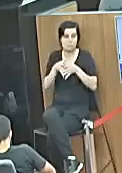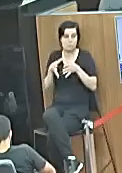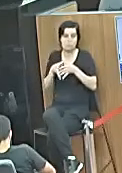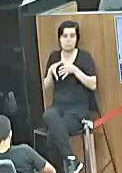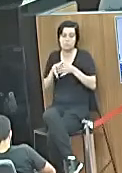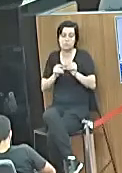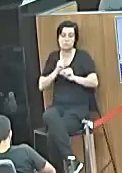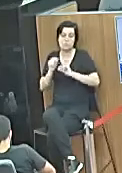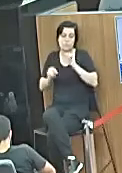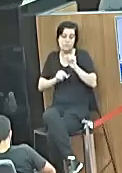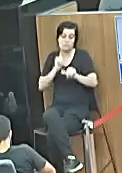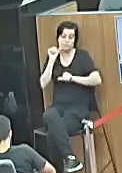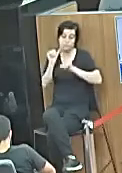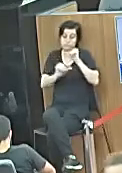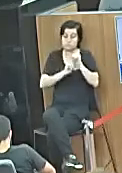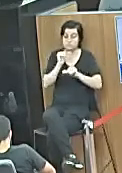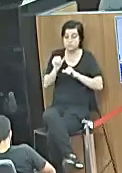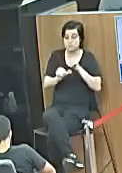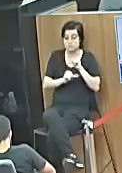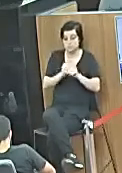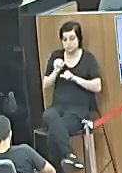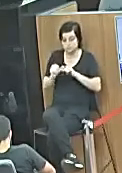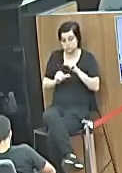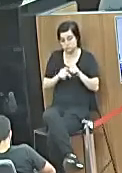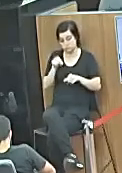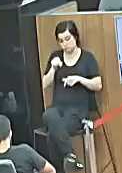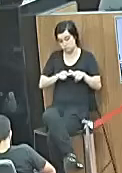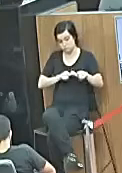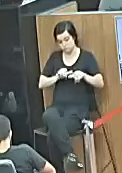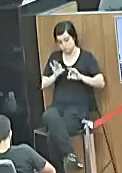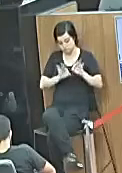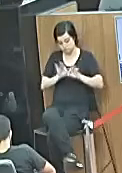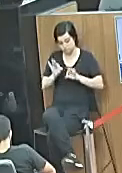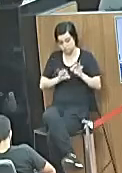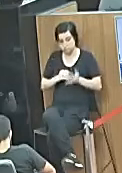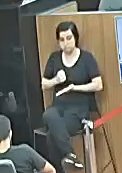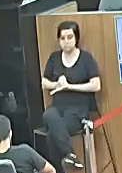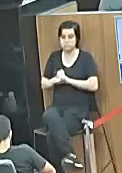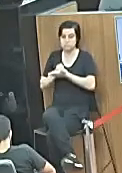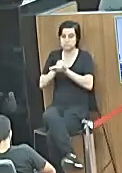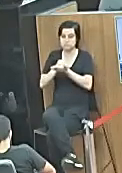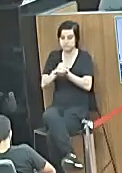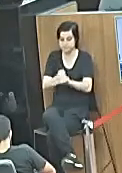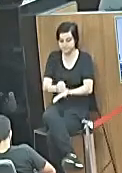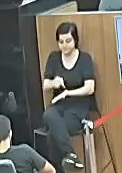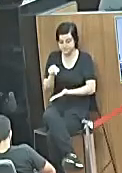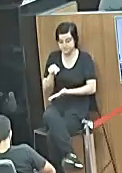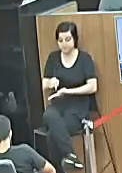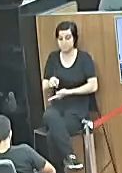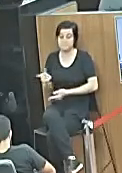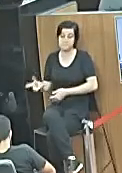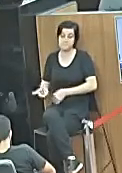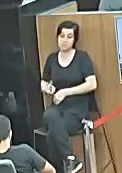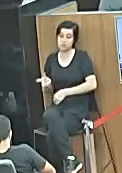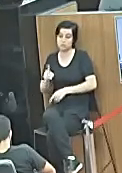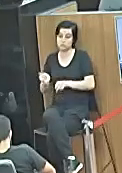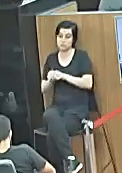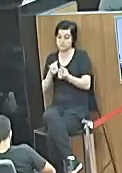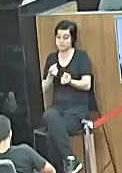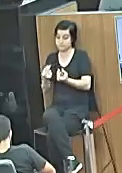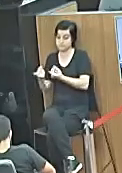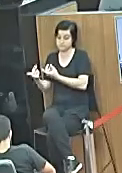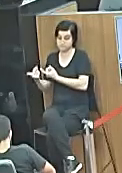restaurar o programa apoio à produção sustentável a agregação de valor e comercialização